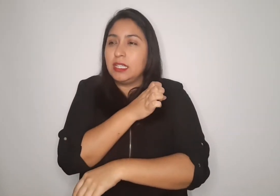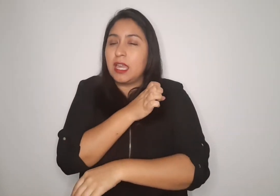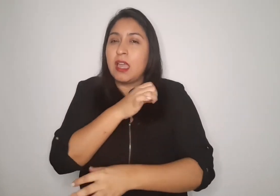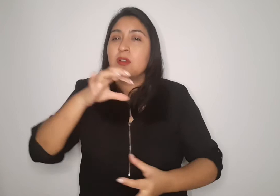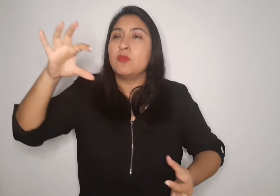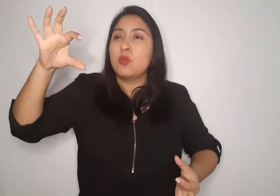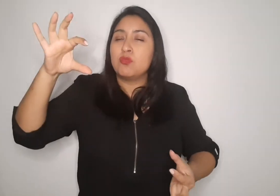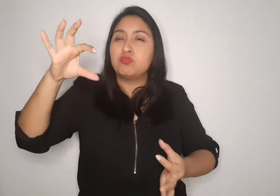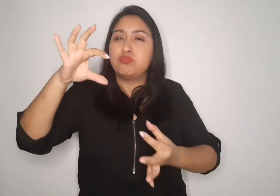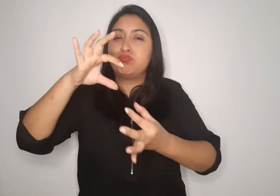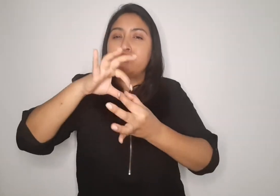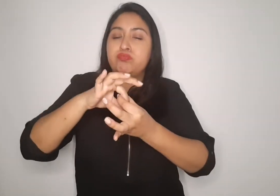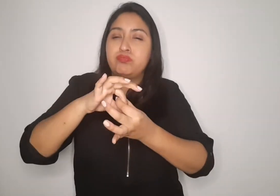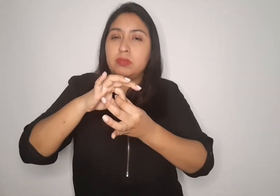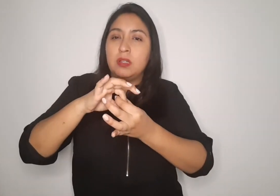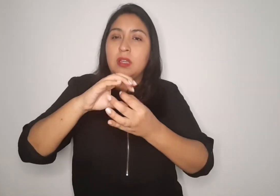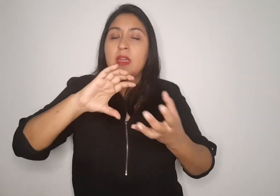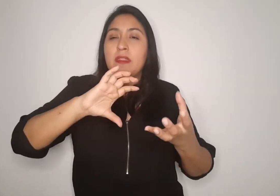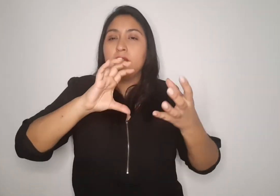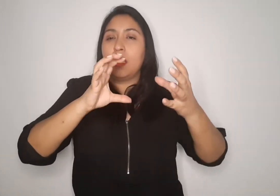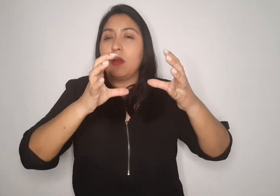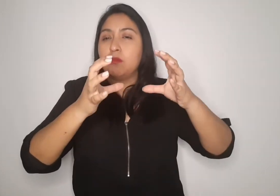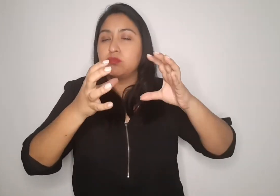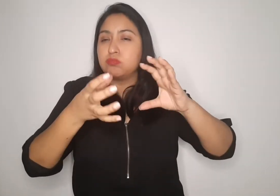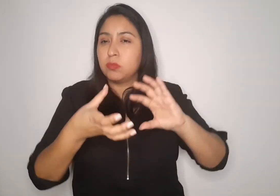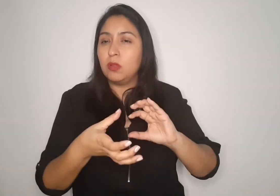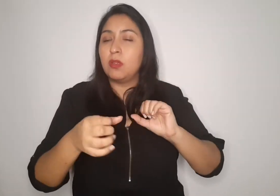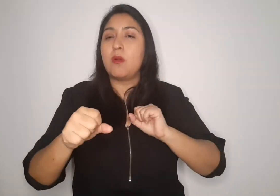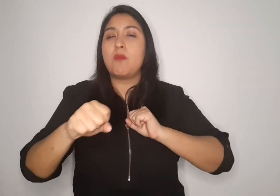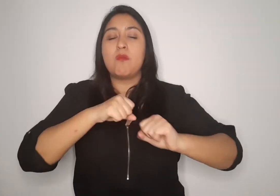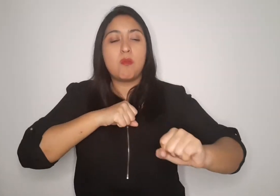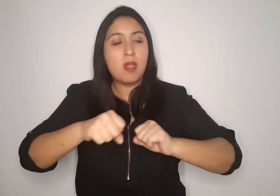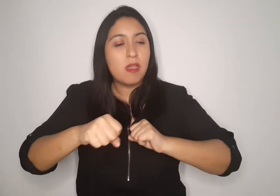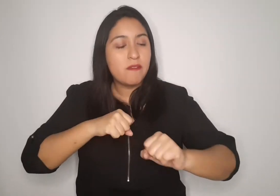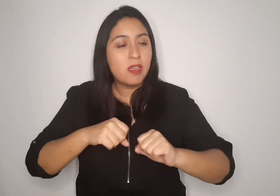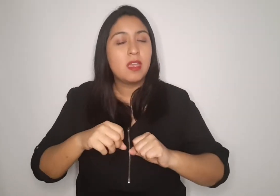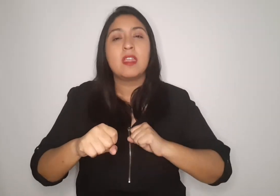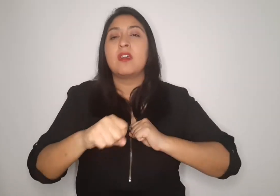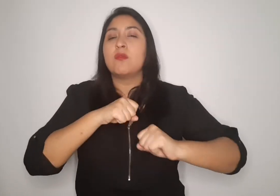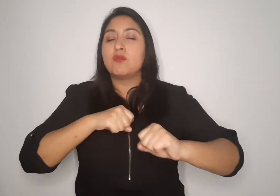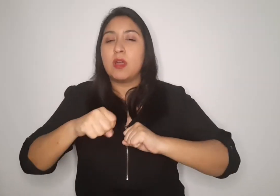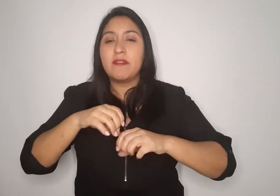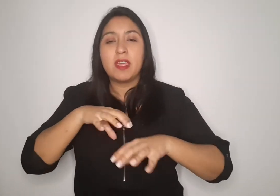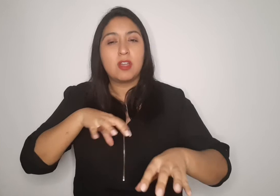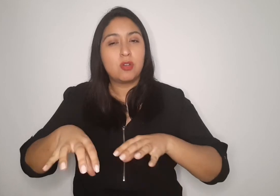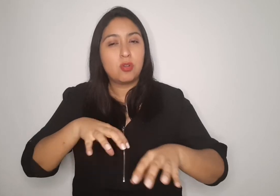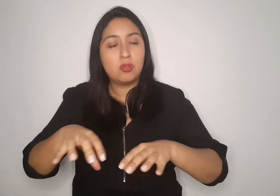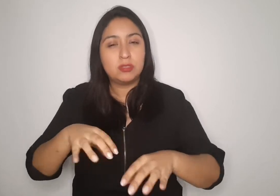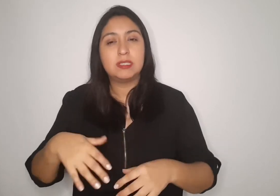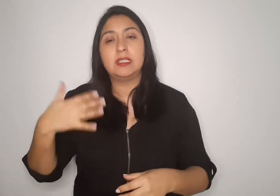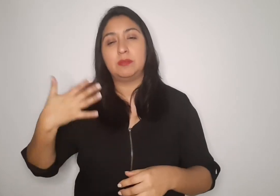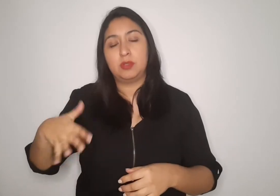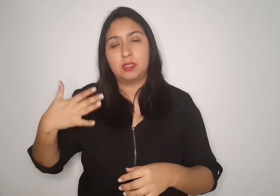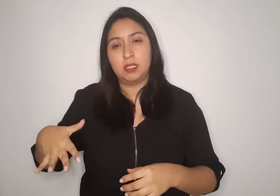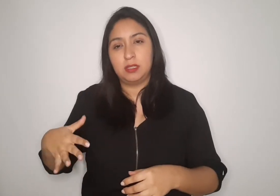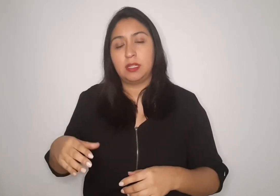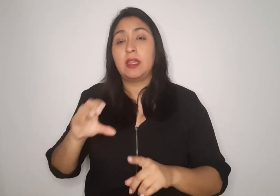imanes del planeta mueven las cosas en grandes dimensiones. En la cultura andina se les